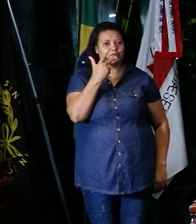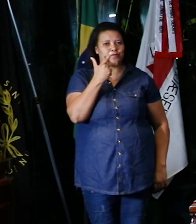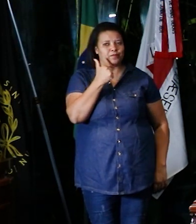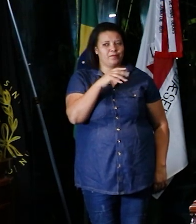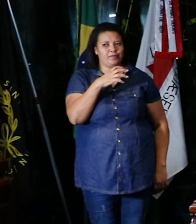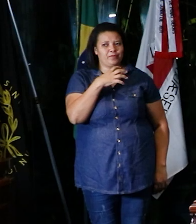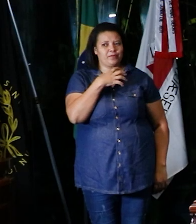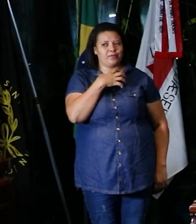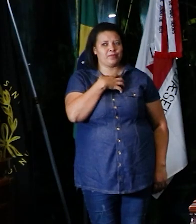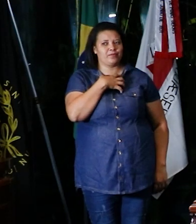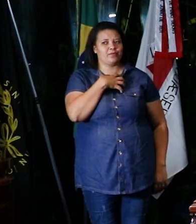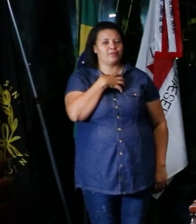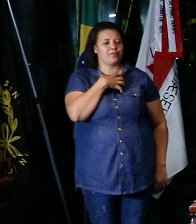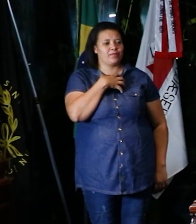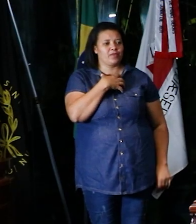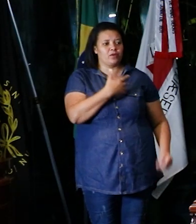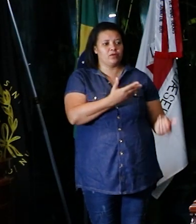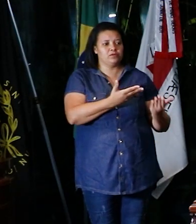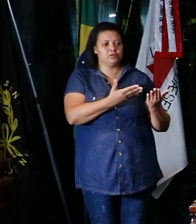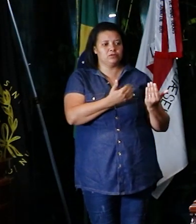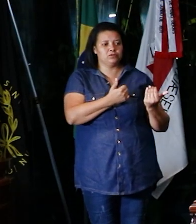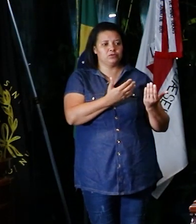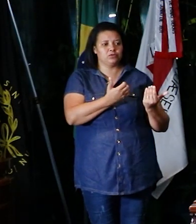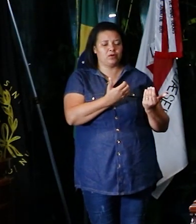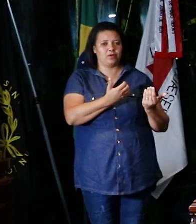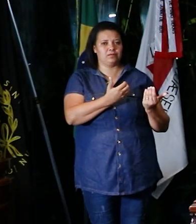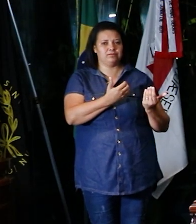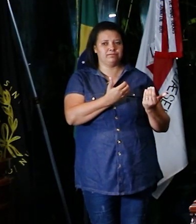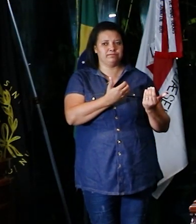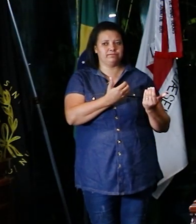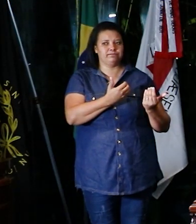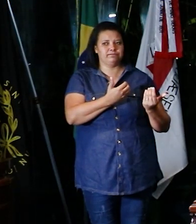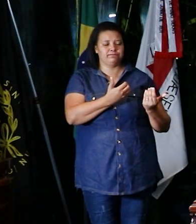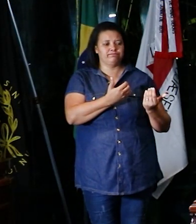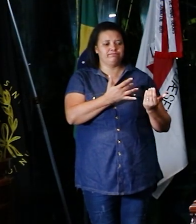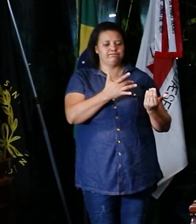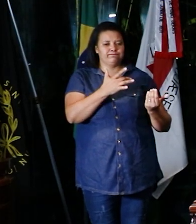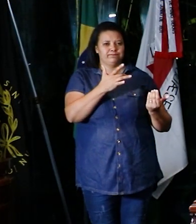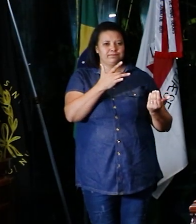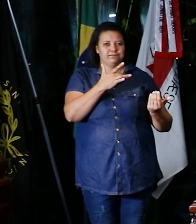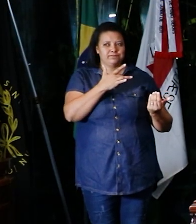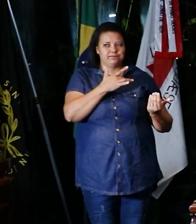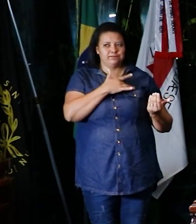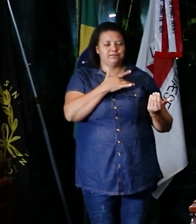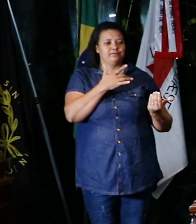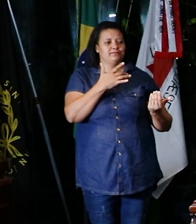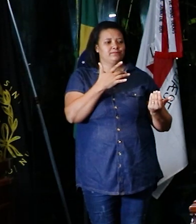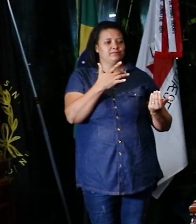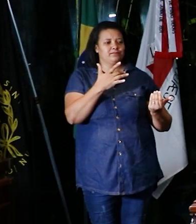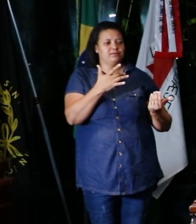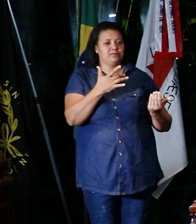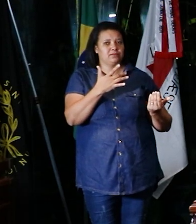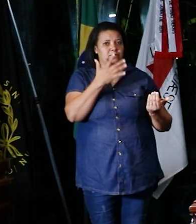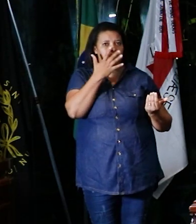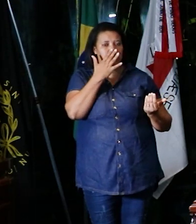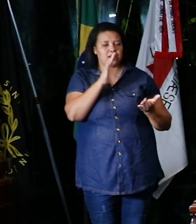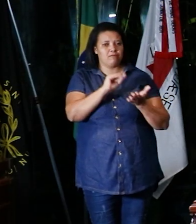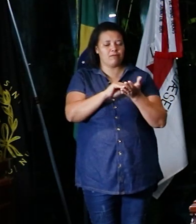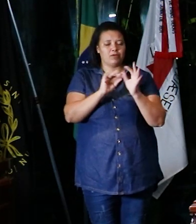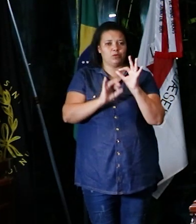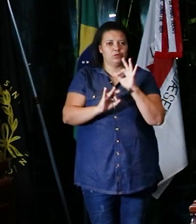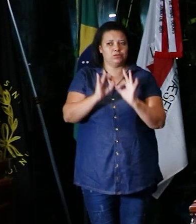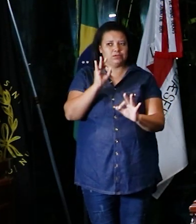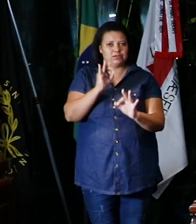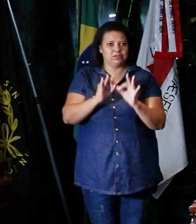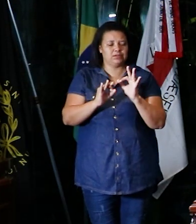tocou, e muito jovem, que eu achei aquilo de uma injustiça tão grande. E aí, por causa